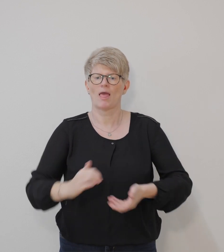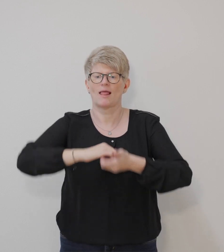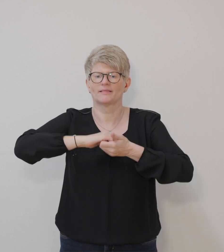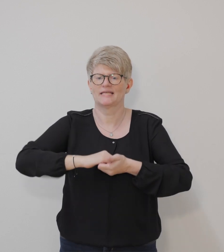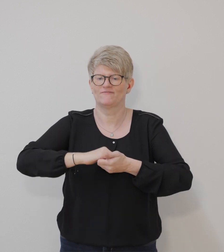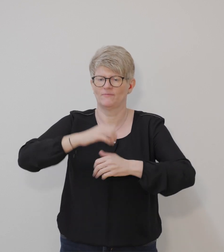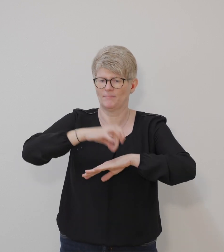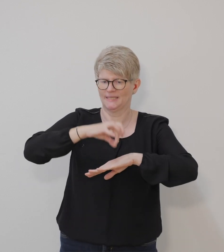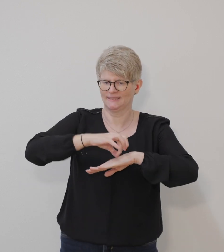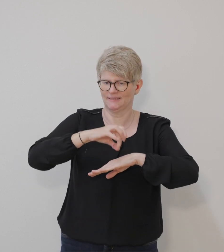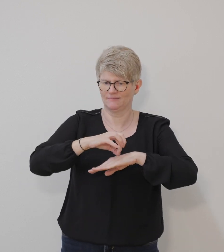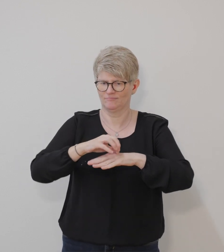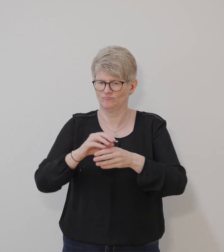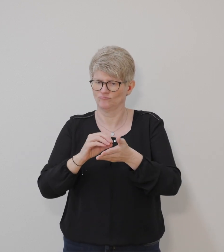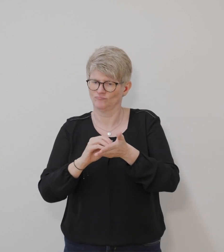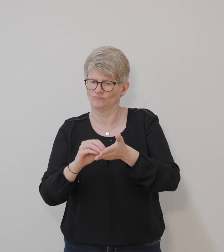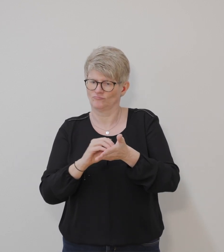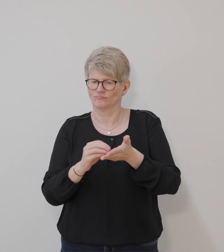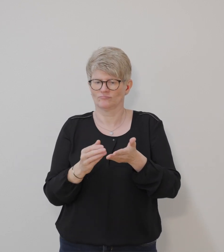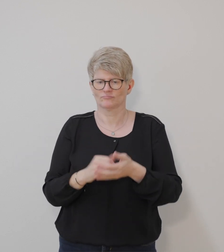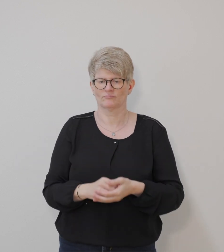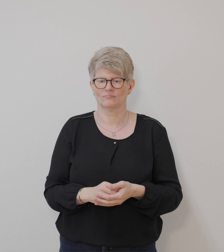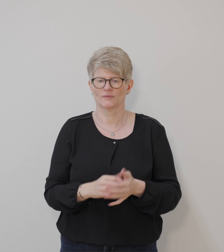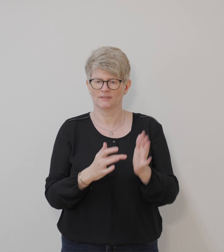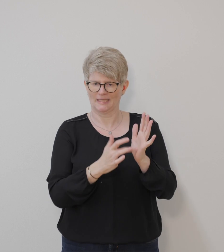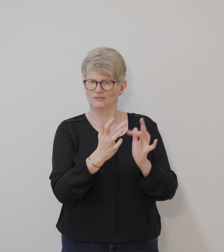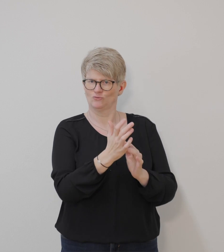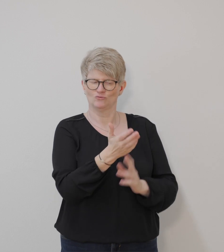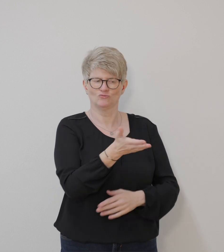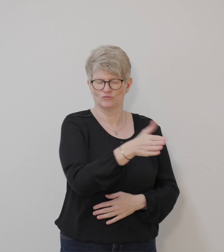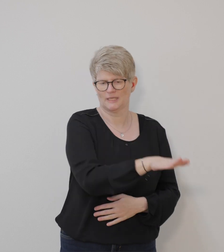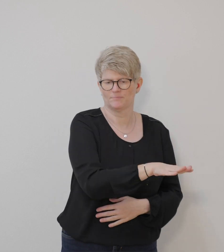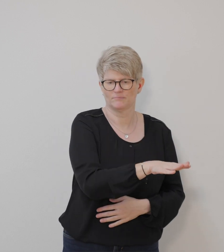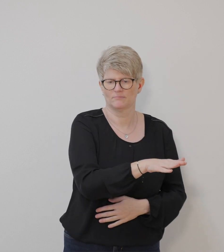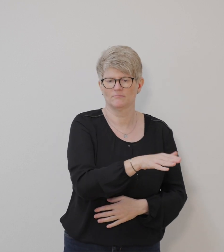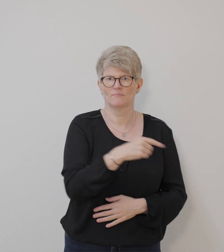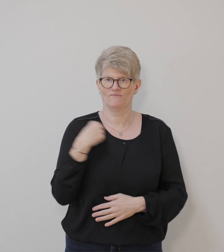Aus dem Tagebuch des Palliativmediziners Markus P.